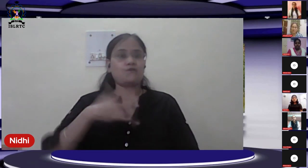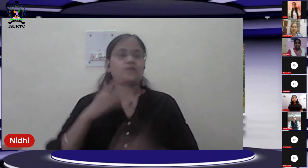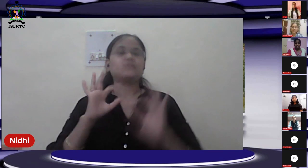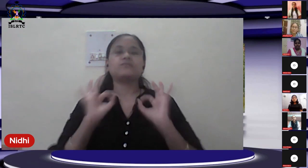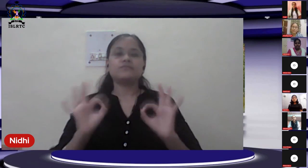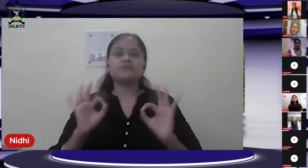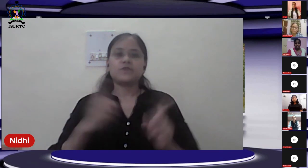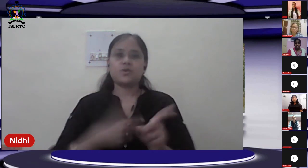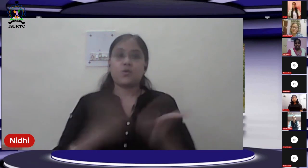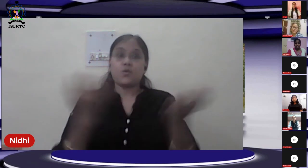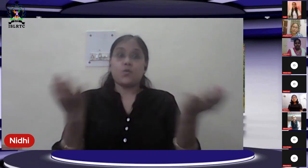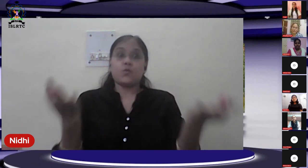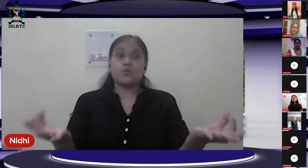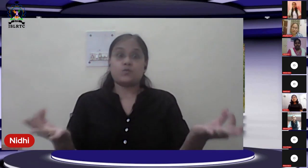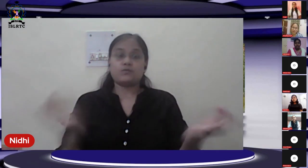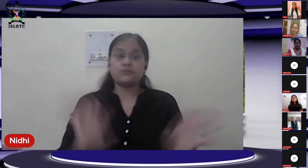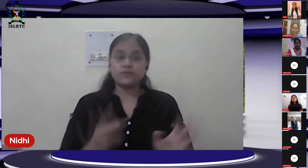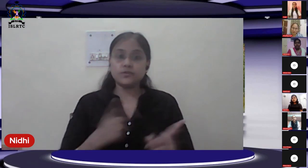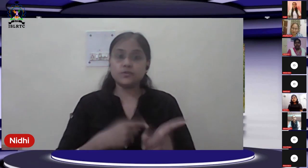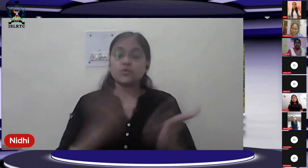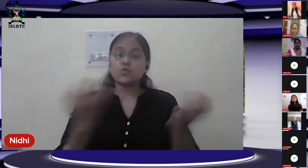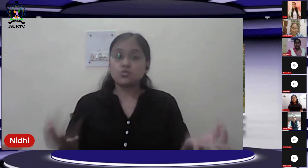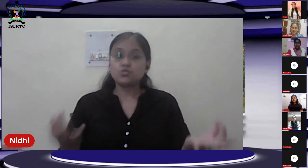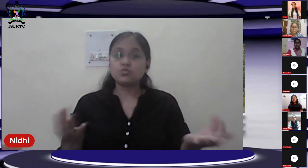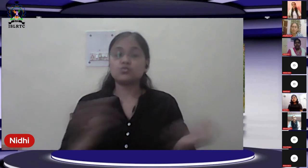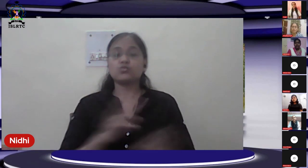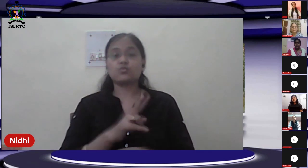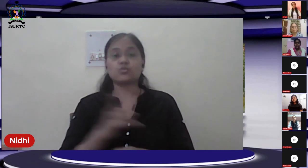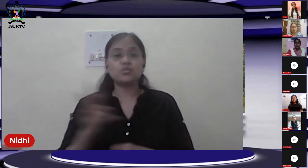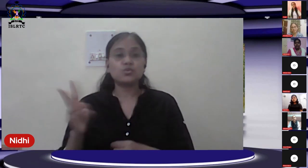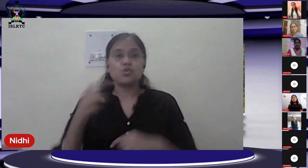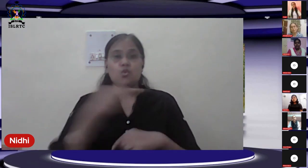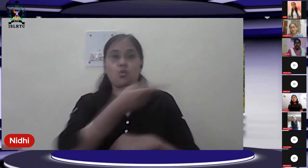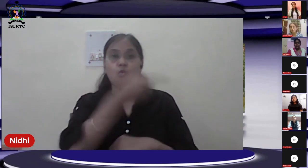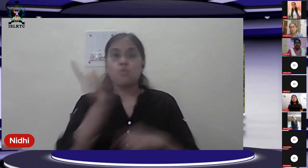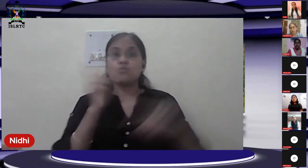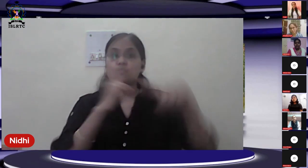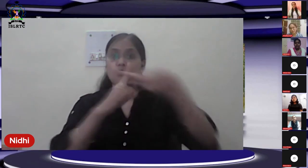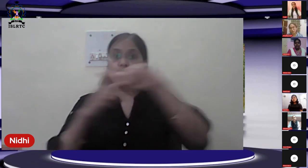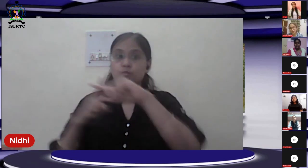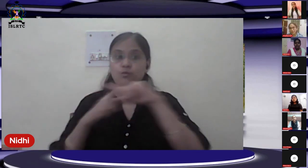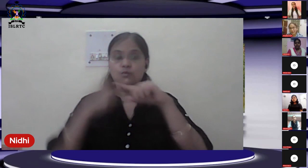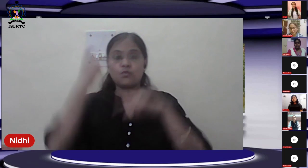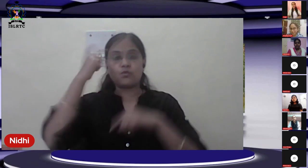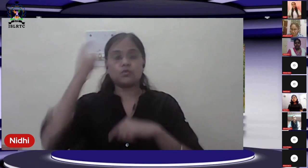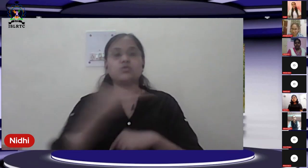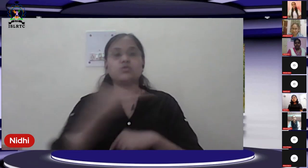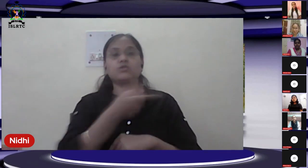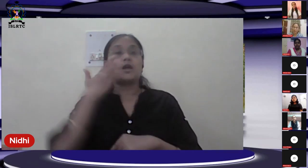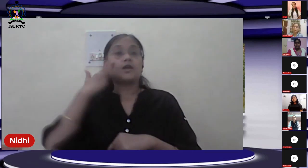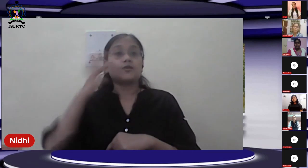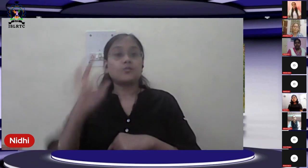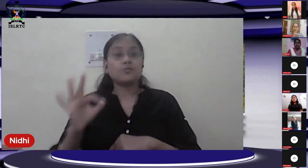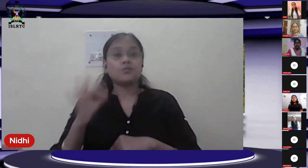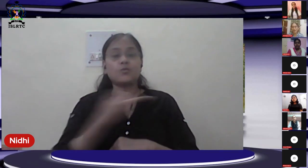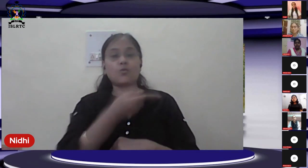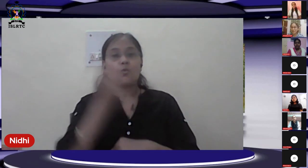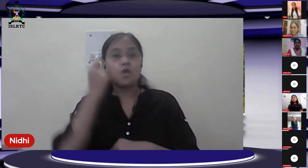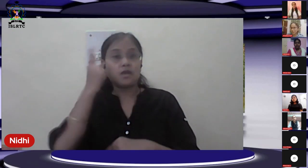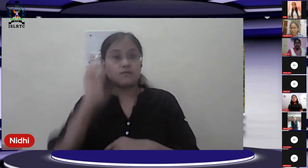प्रति योगासन के प्रति कितना पॉजिटिव सोचते हैं और इसकी इम्पोर्टेंस को आप समझते हैं। मैं एक सवाल आप सबसे